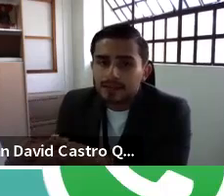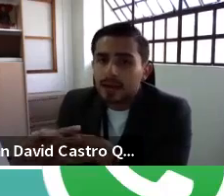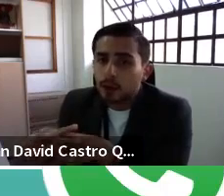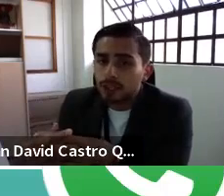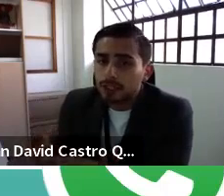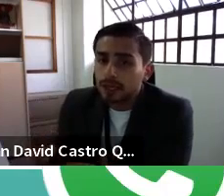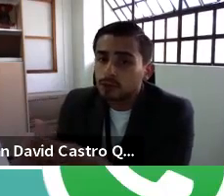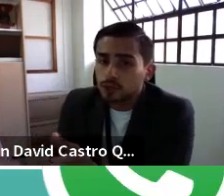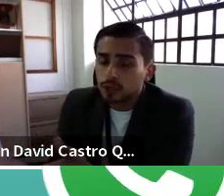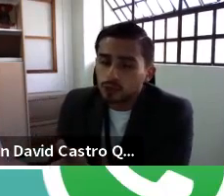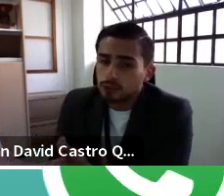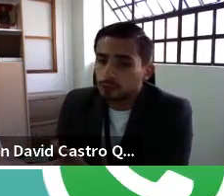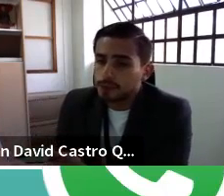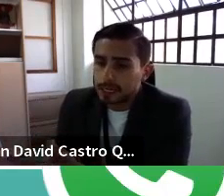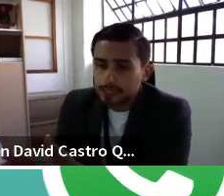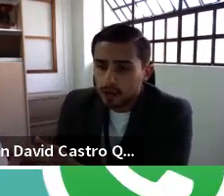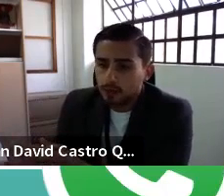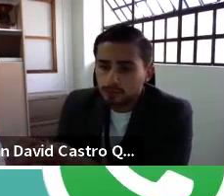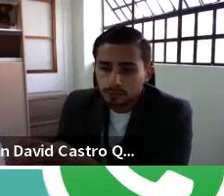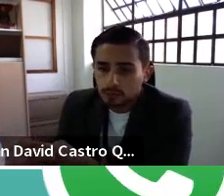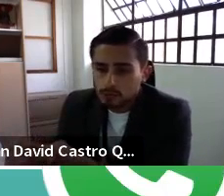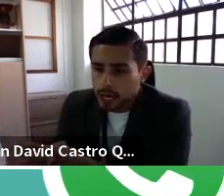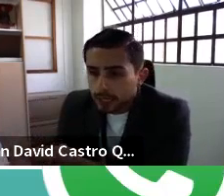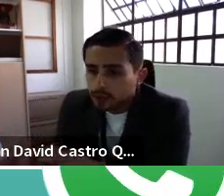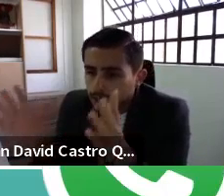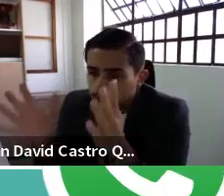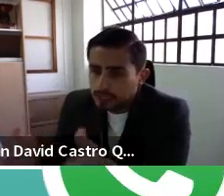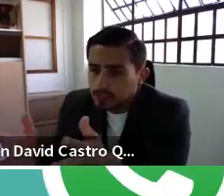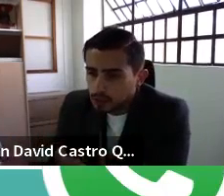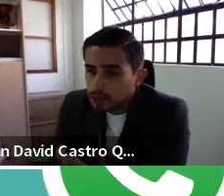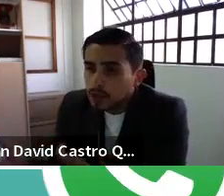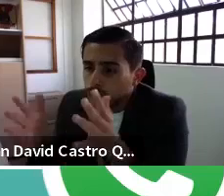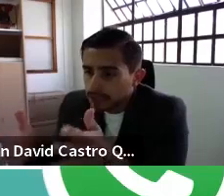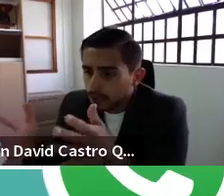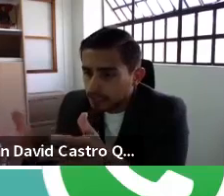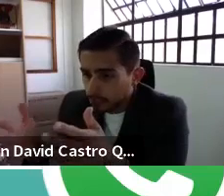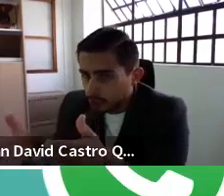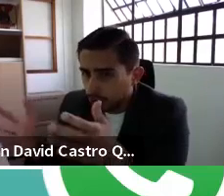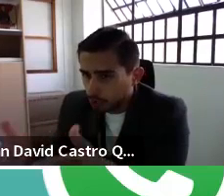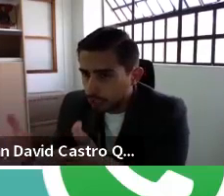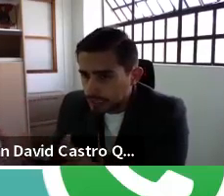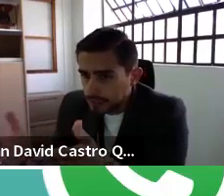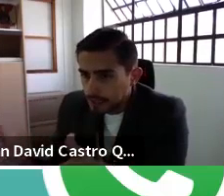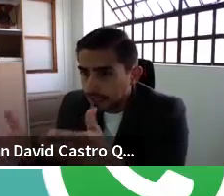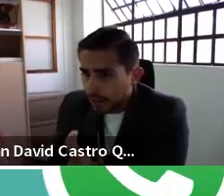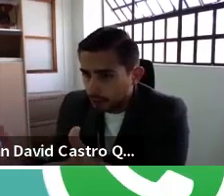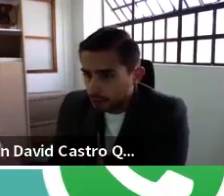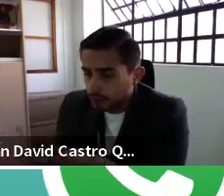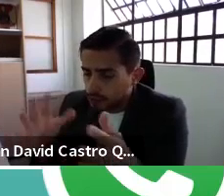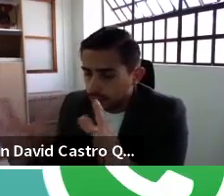las labores de traducción del conocimiento especializado o aquí hay una diferenciación y un establecimiento de roles claro lo que yo